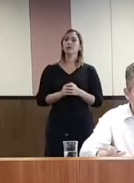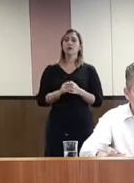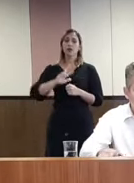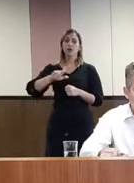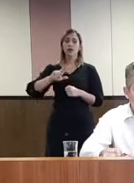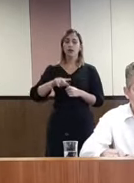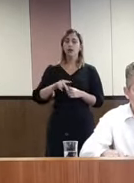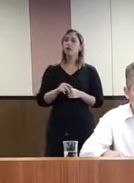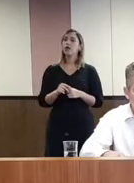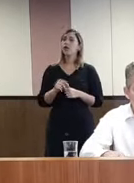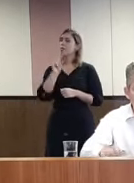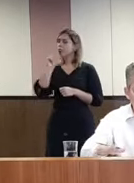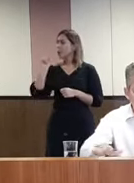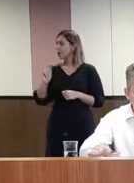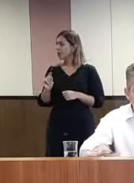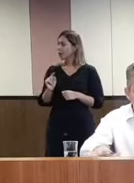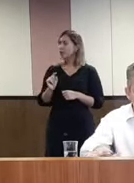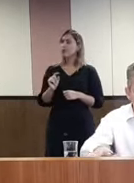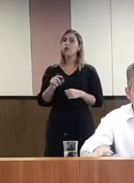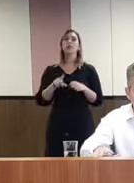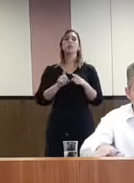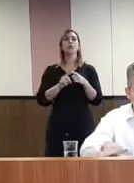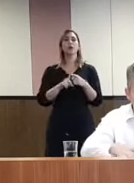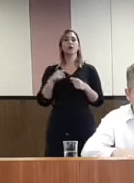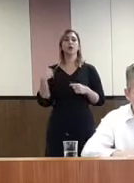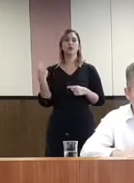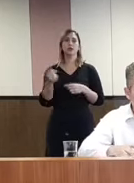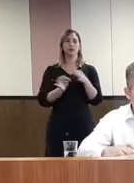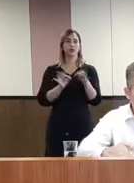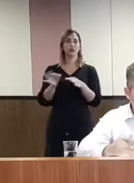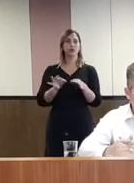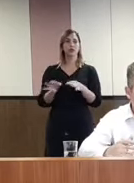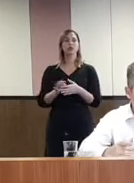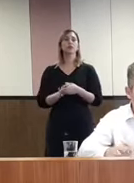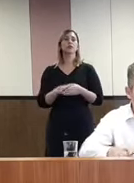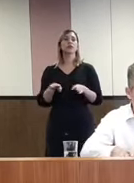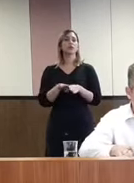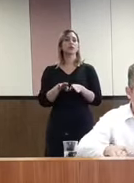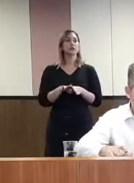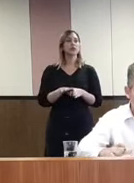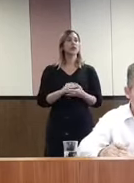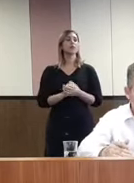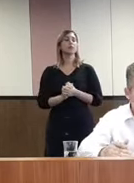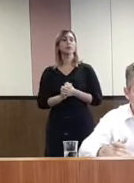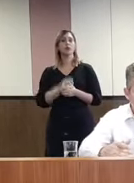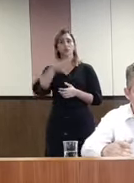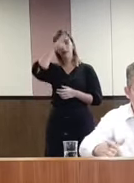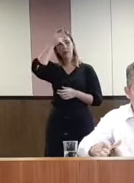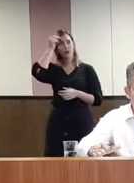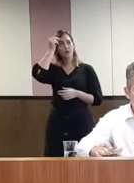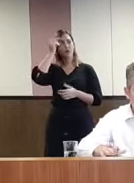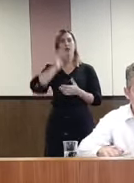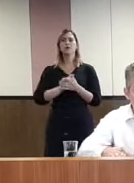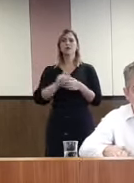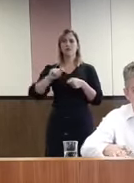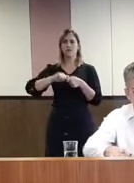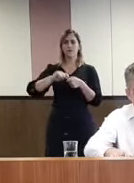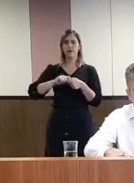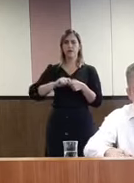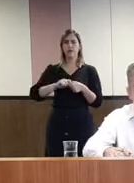muitos que tomaram essas decisões, para que nós possamos uniformizar. E aí, senhores, os prefeitos não estão aqui fazendo